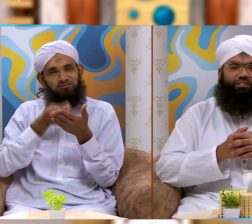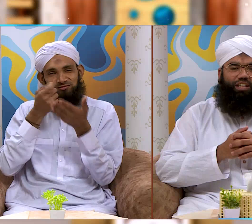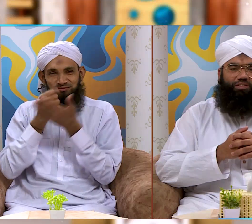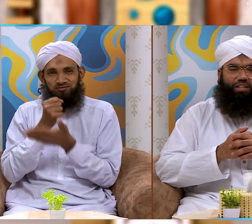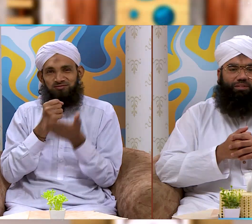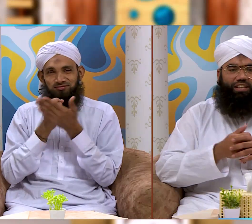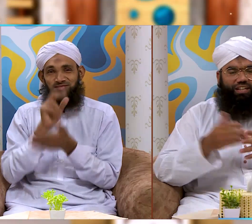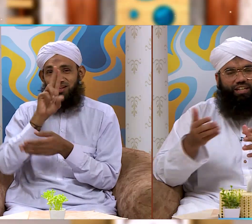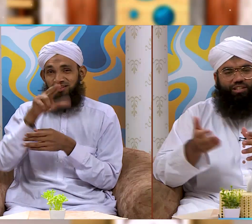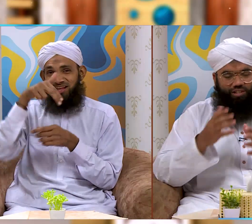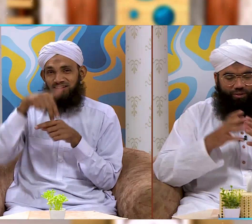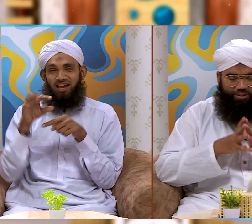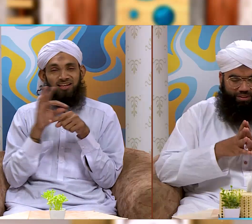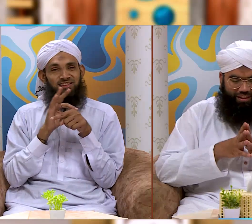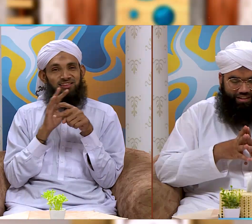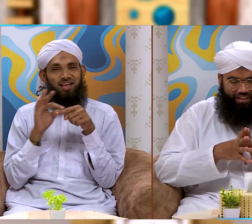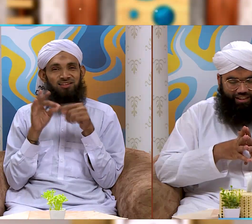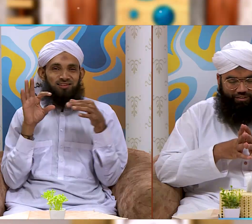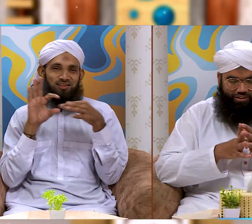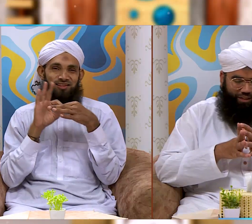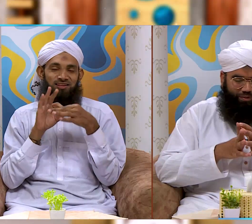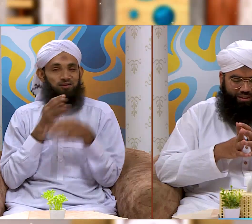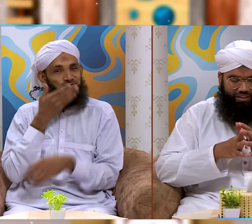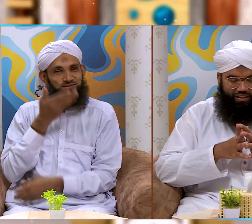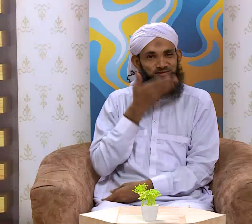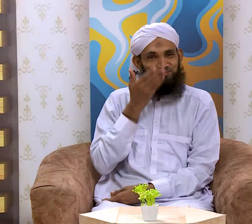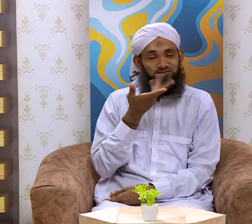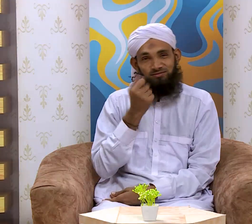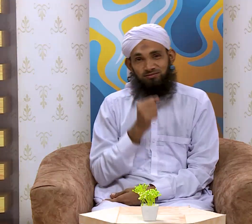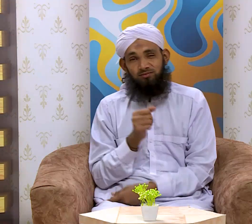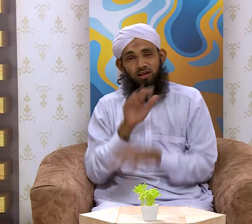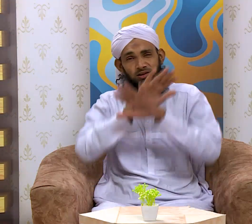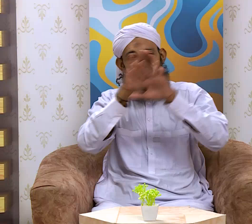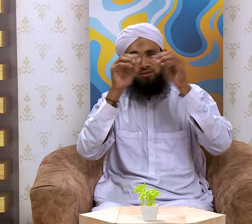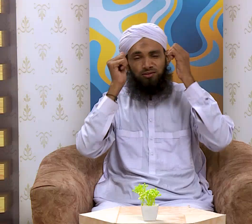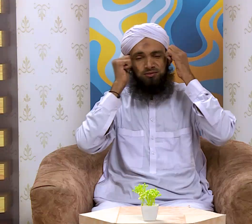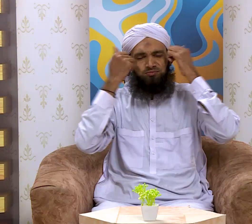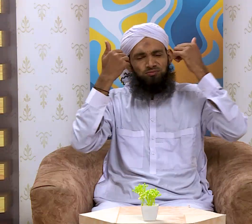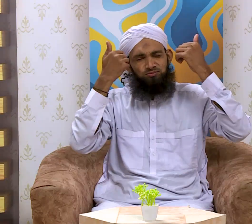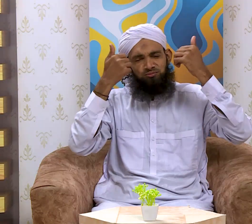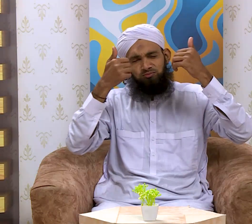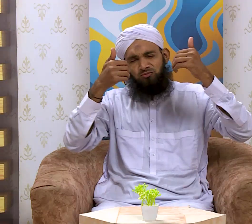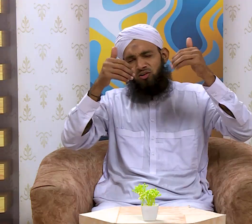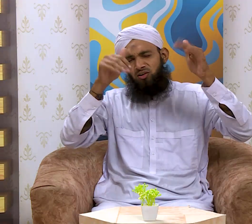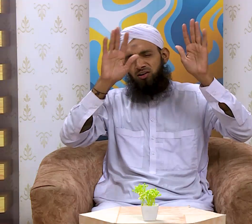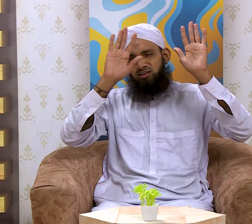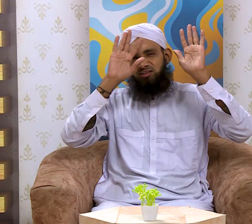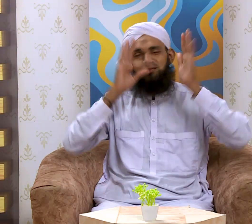وآلہ وسلم کی اس شان و عظمت کا اظہار کرتے ہوئے ارشاد فرماتے ہیں، قربان میں شان و عظمت پر سوئے ہیں چین